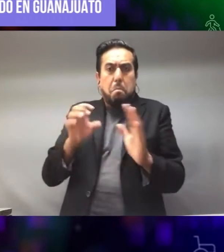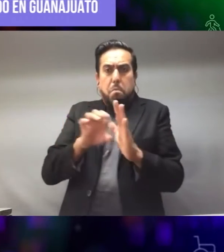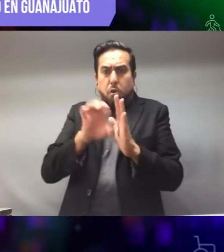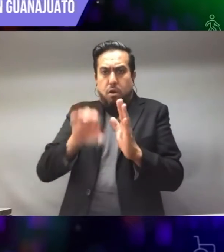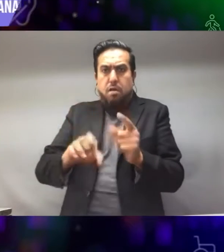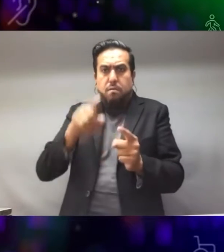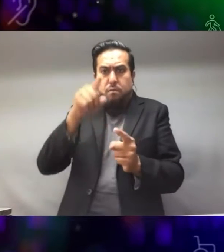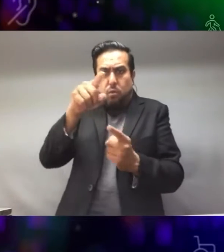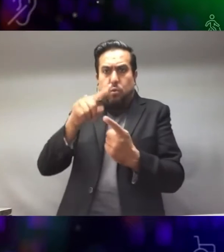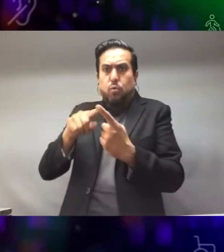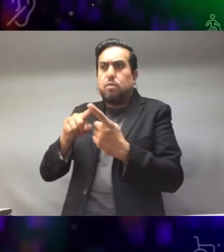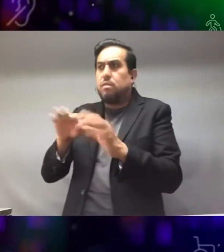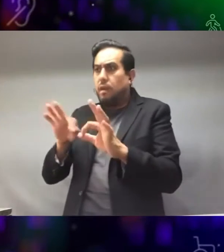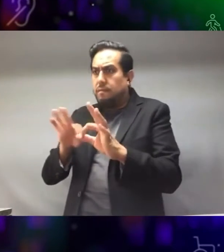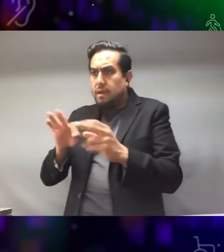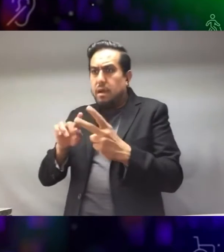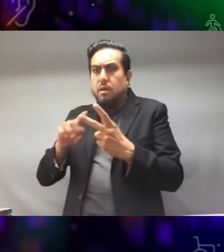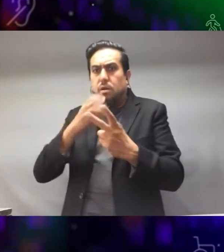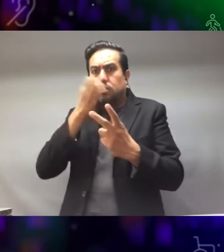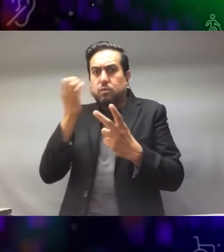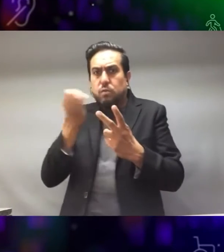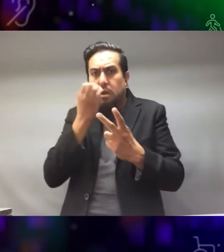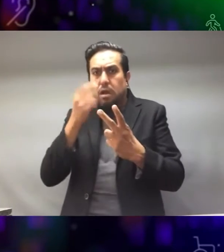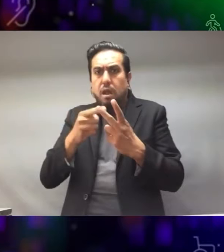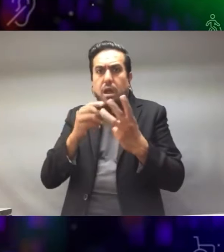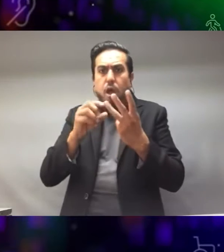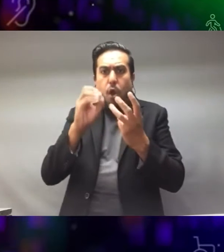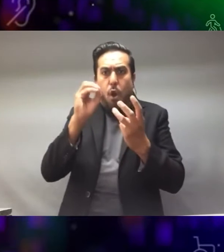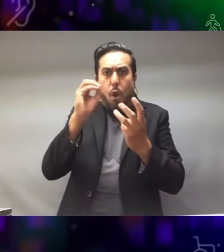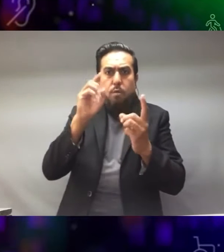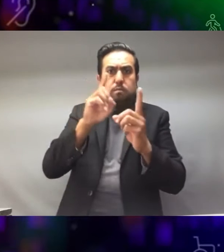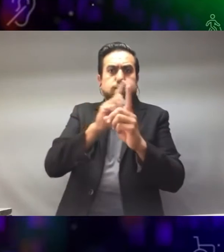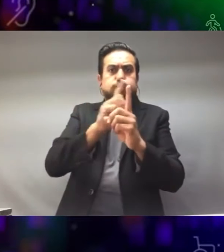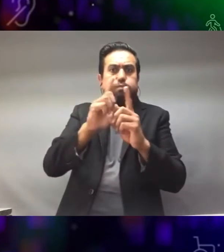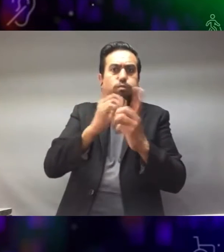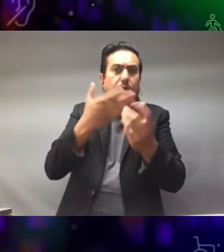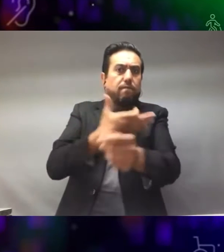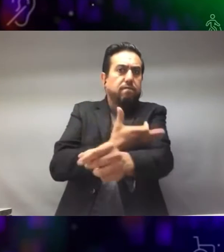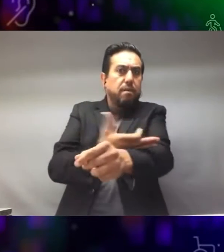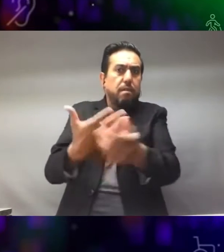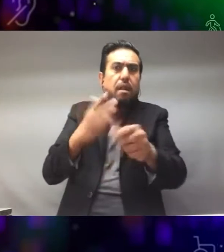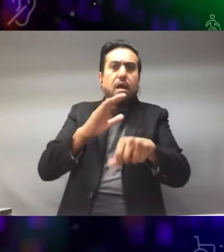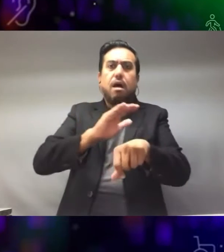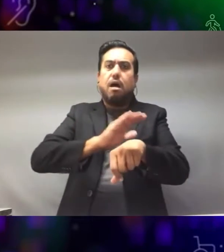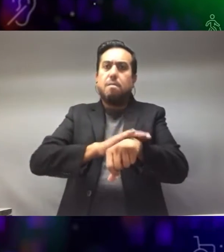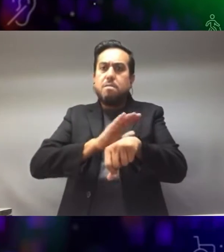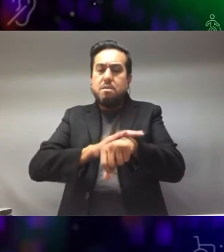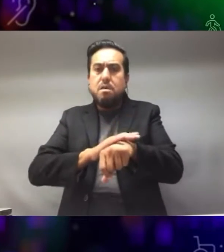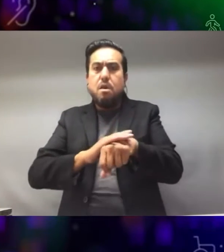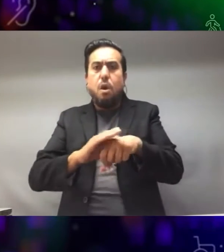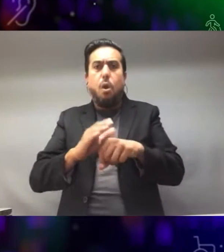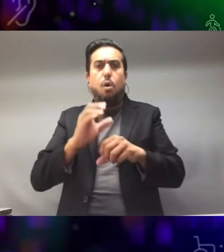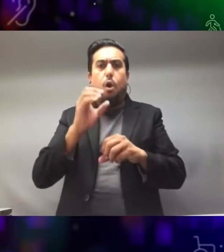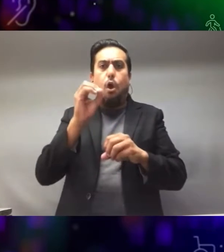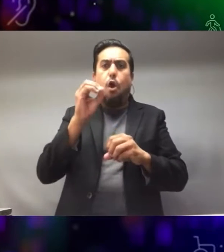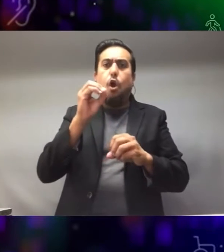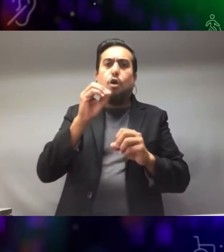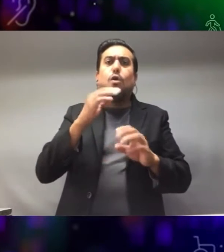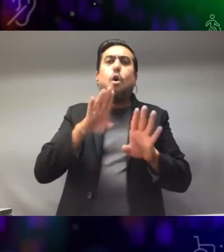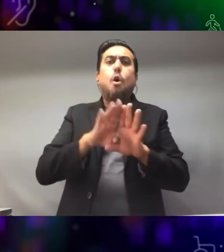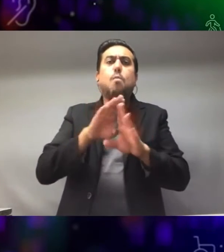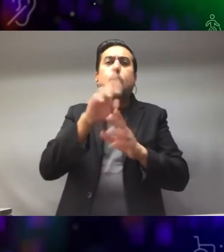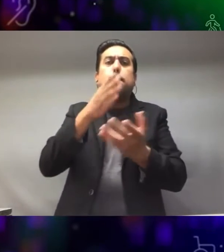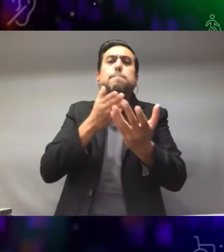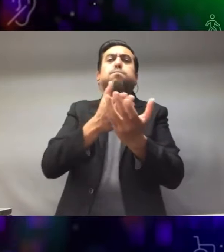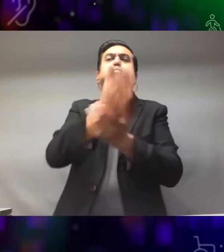desempeñarse igual en su trabajo, en la escuela o interactuar adecuadamente con su familia, amistades o con algún servicio de